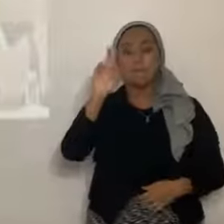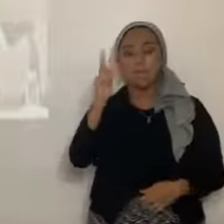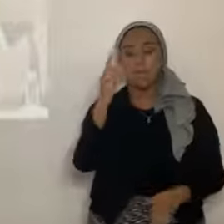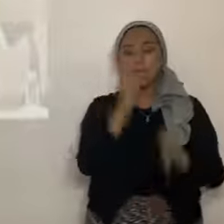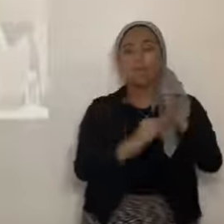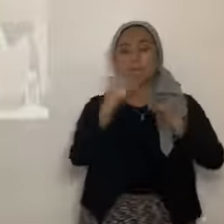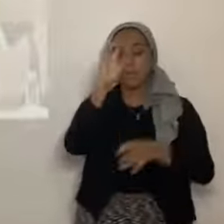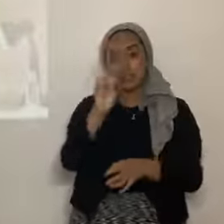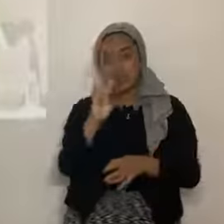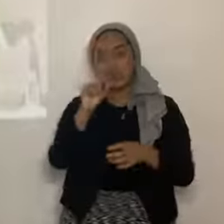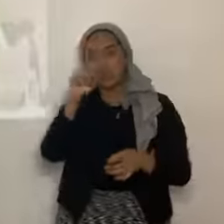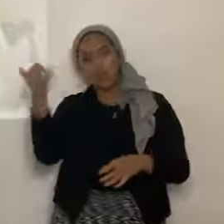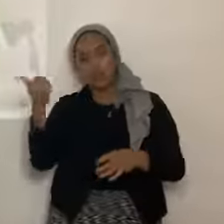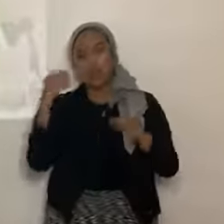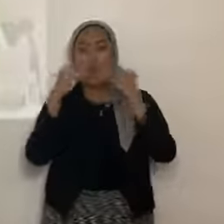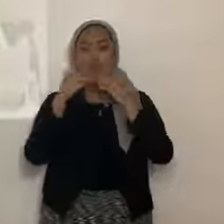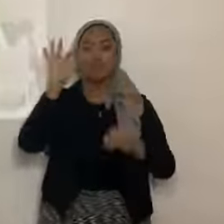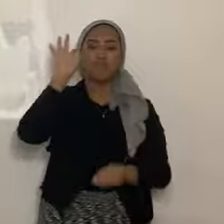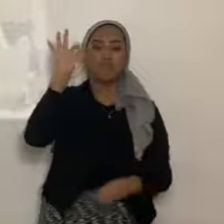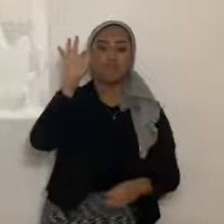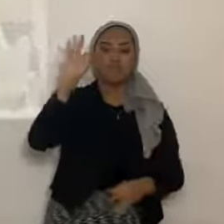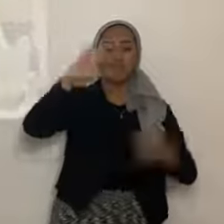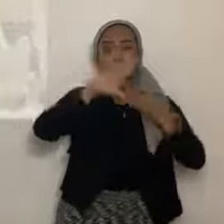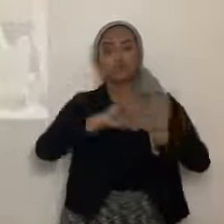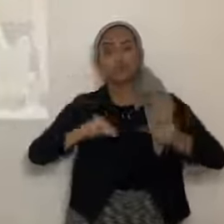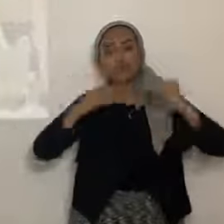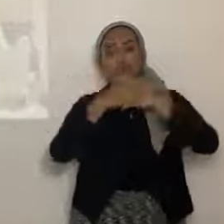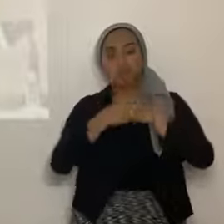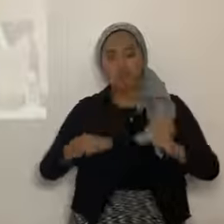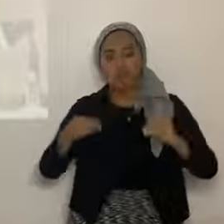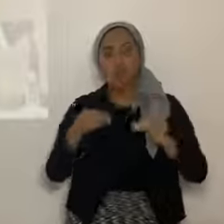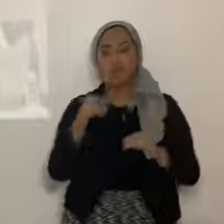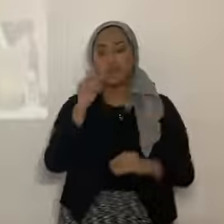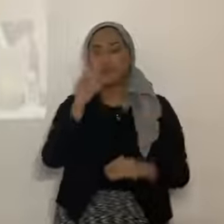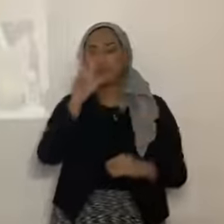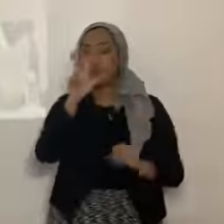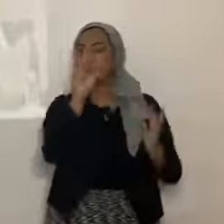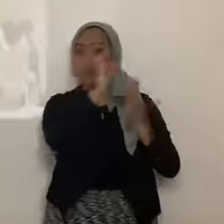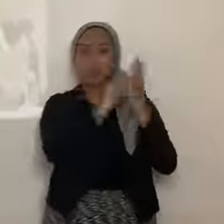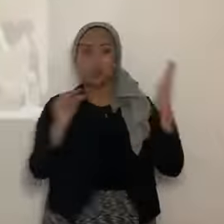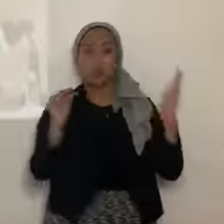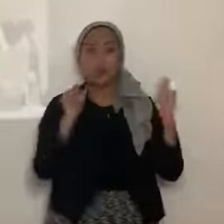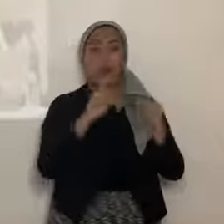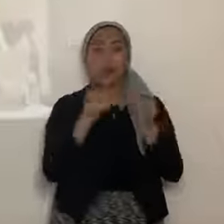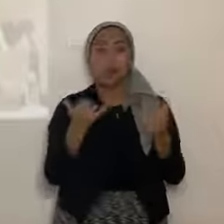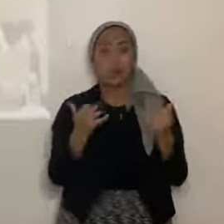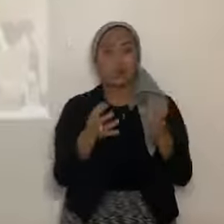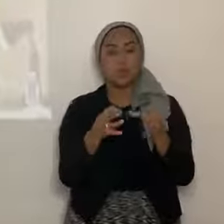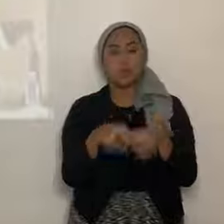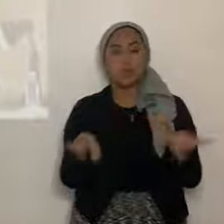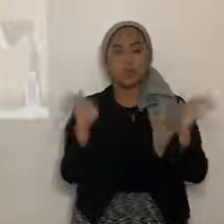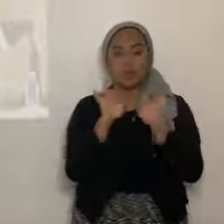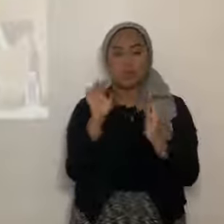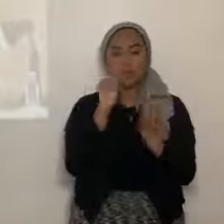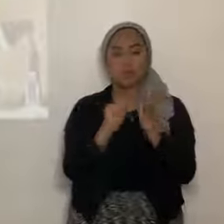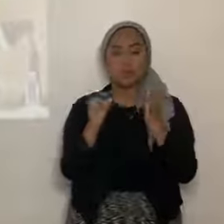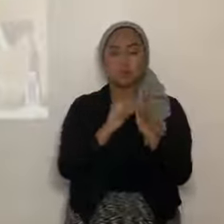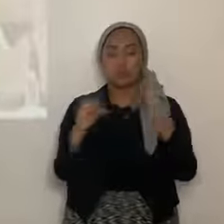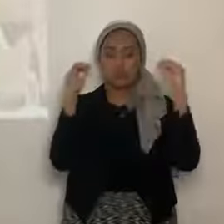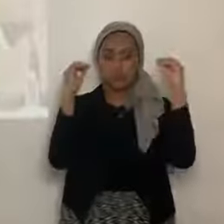otros temas que son de evangelismo. Con dos o tres versos se desarrolla un tema, pero ahorita no, es un tema de enseñanza